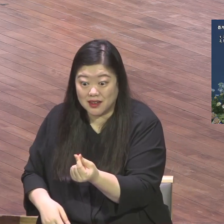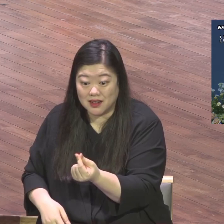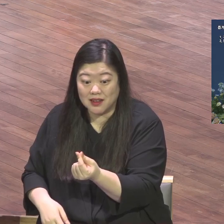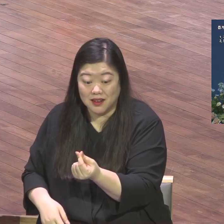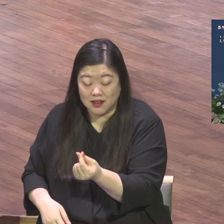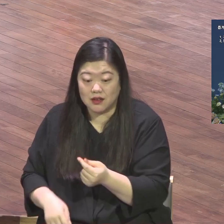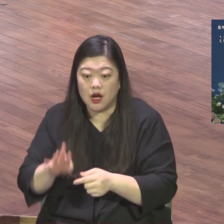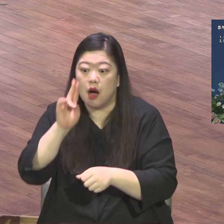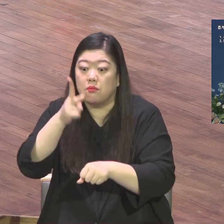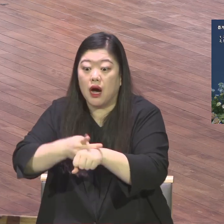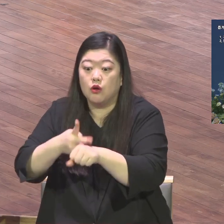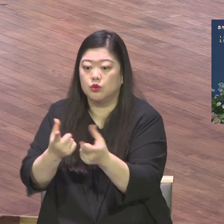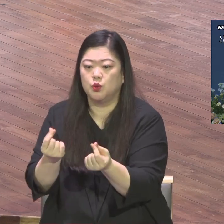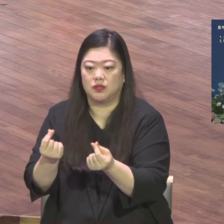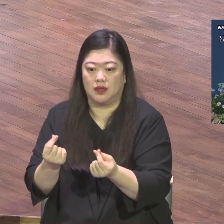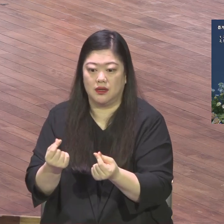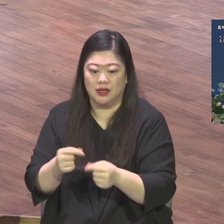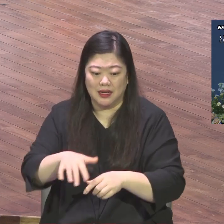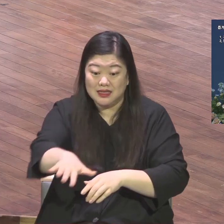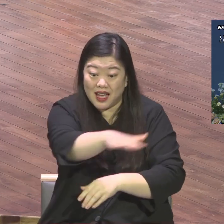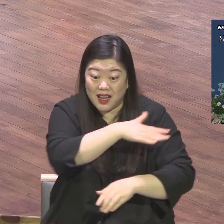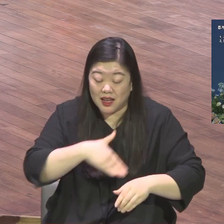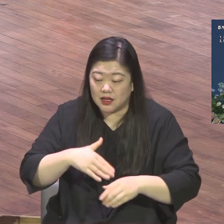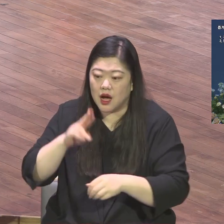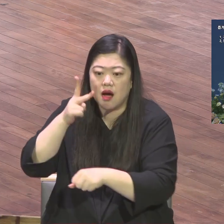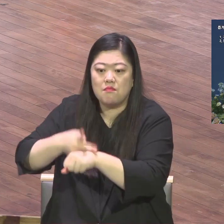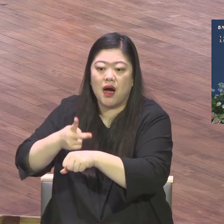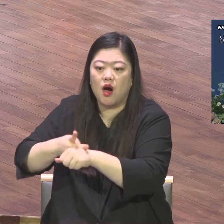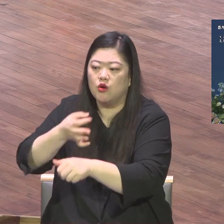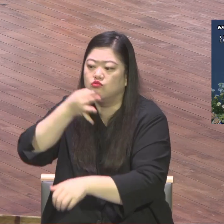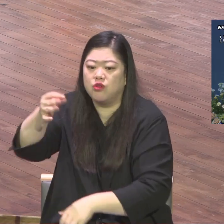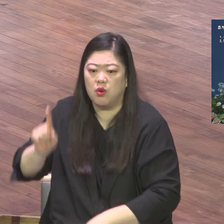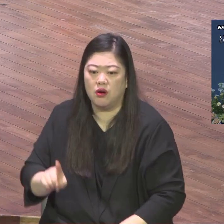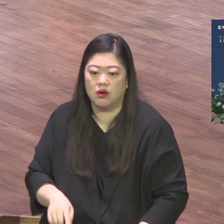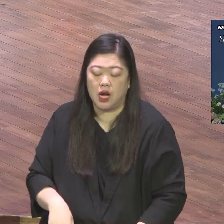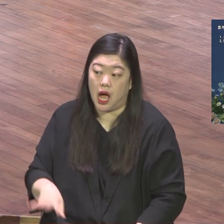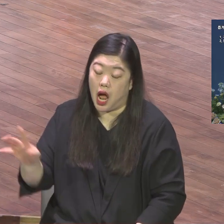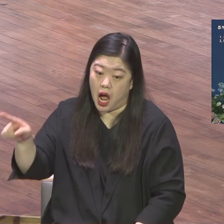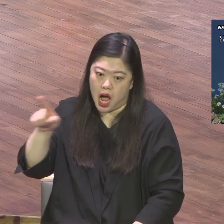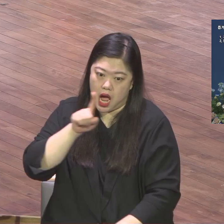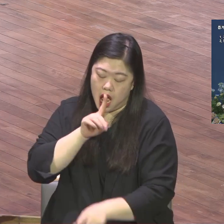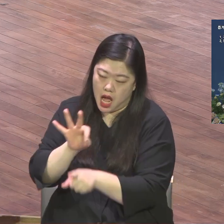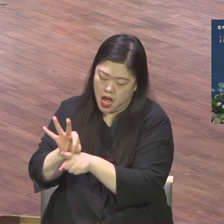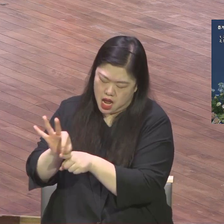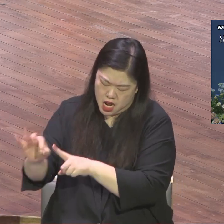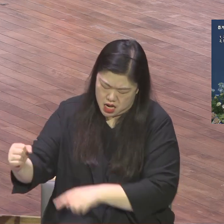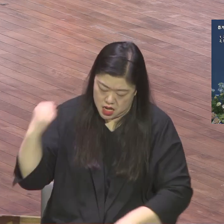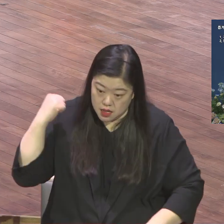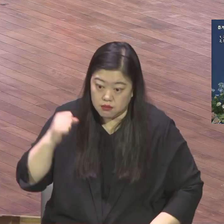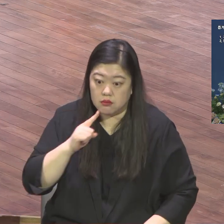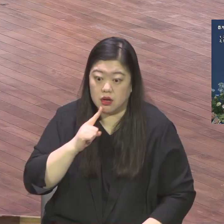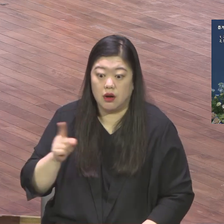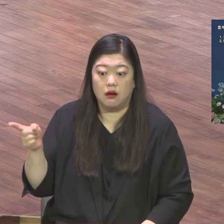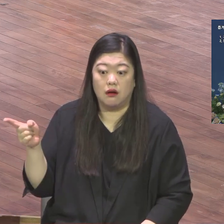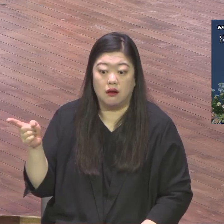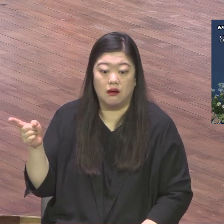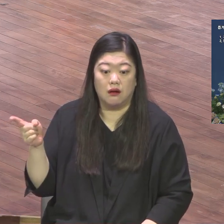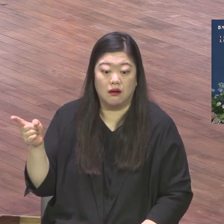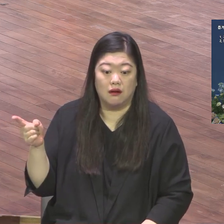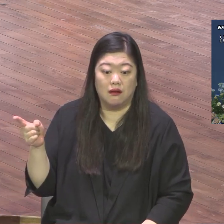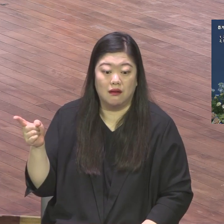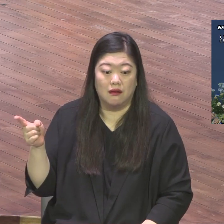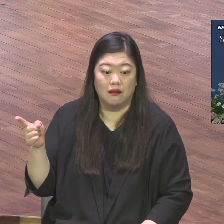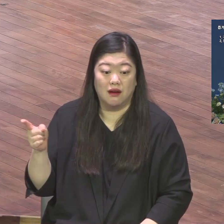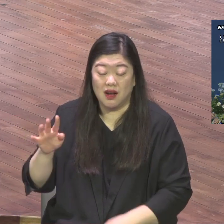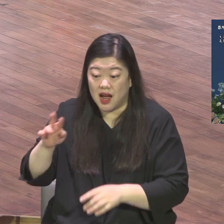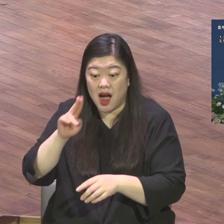많냐? 바울이 말쟁입니까? 쓸데없는 말하는 사람입니까? 전부 생명의 말씀을